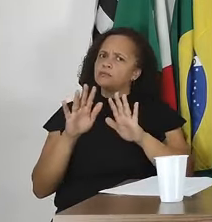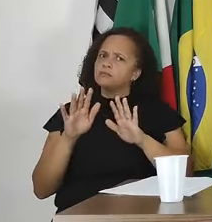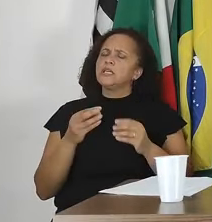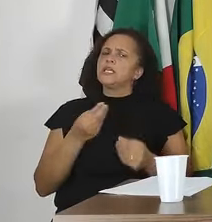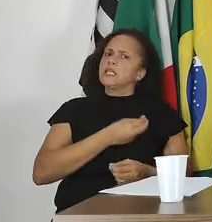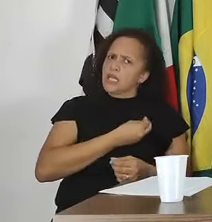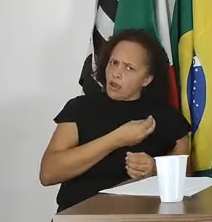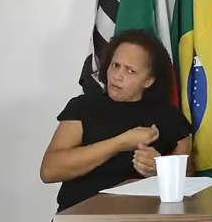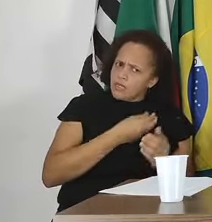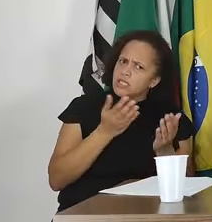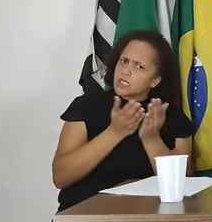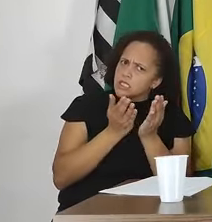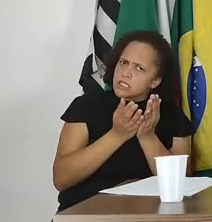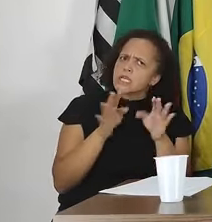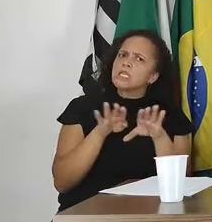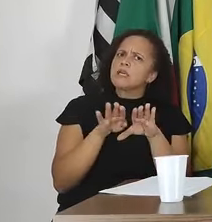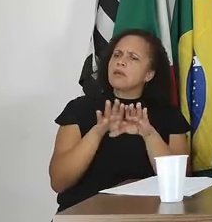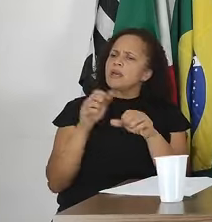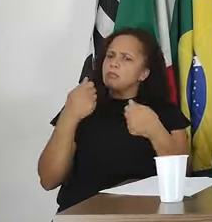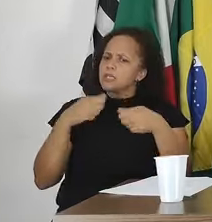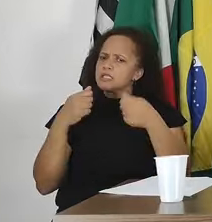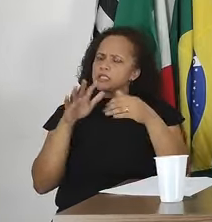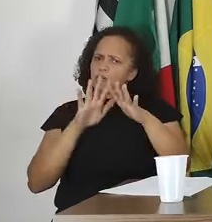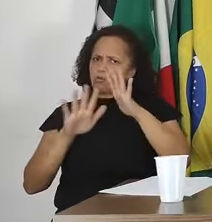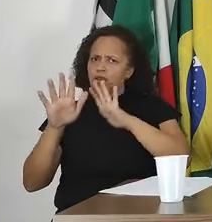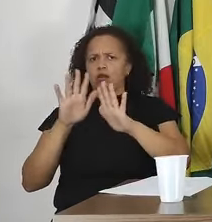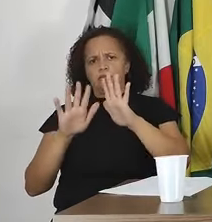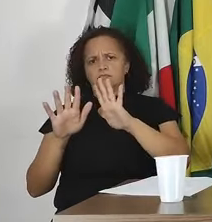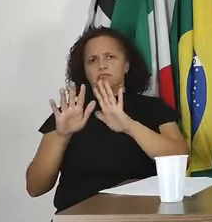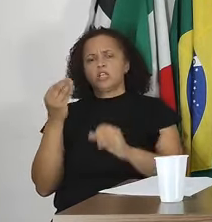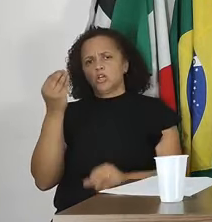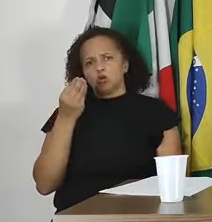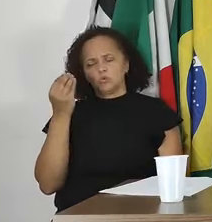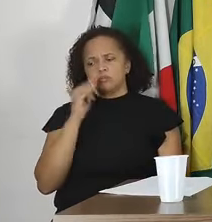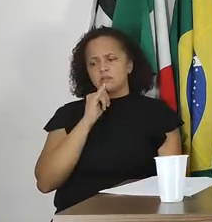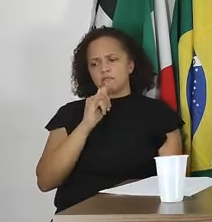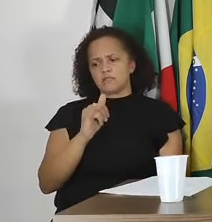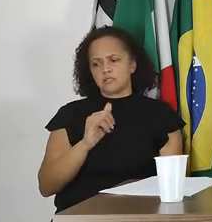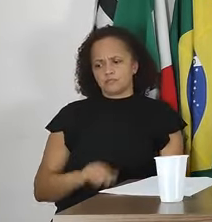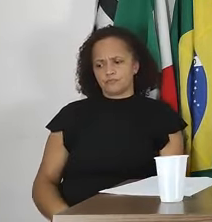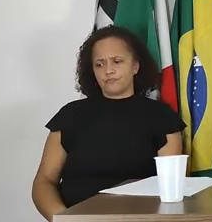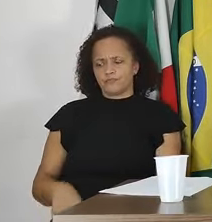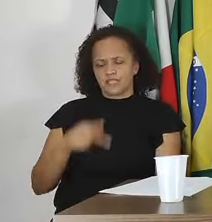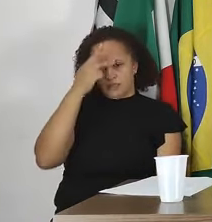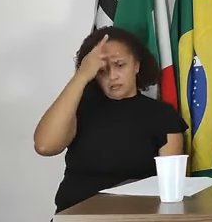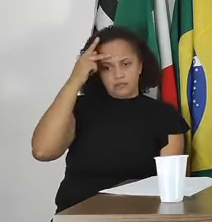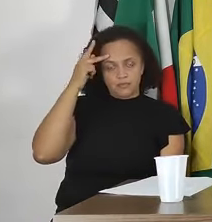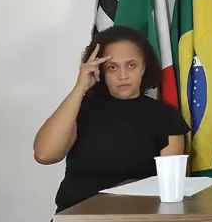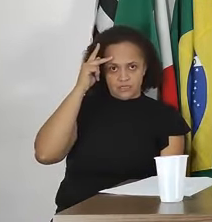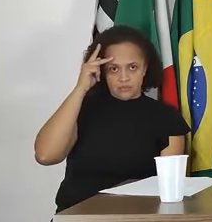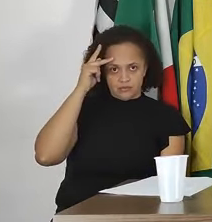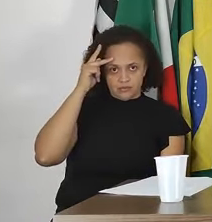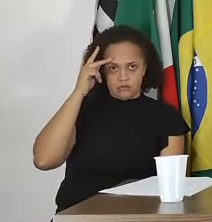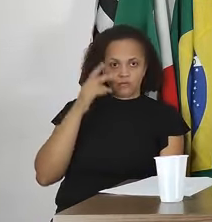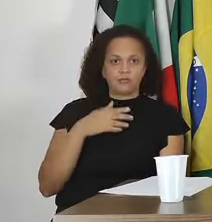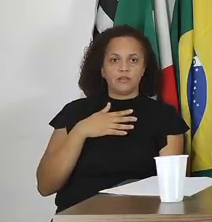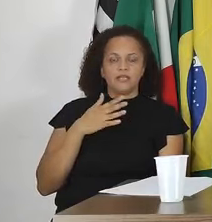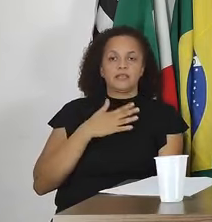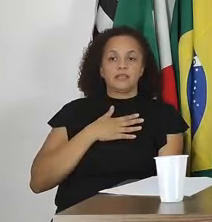ser bem prudente, né? E quando eu falo assim, olha, uma pessoa que é meu foco,